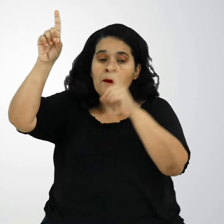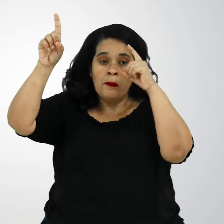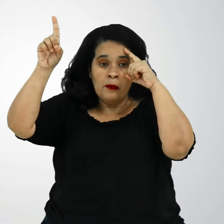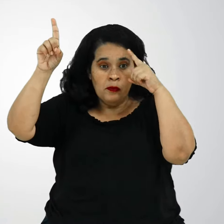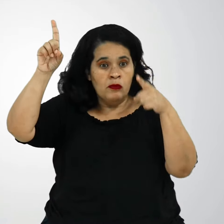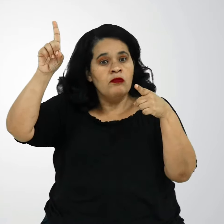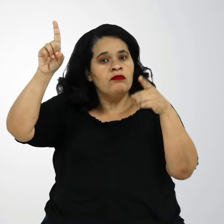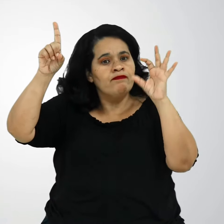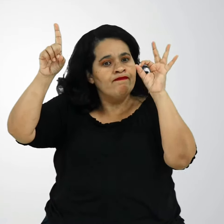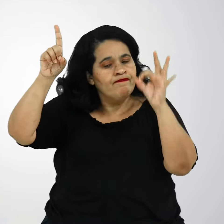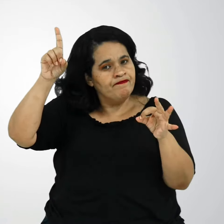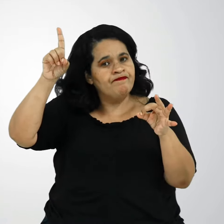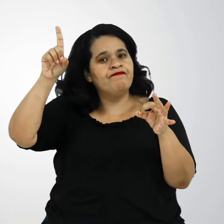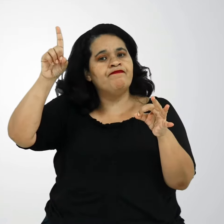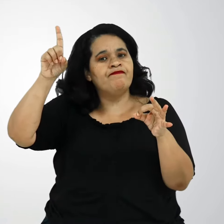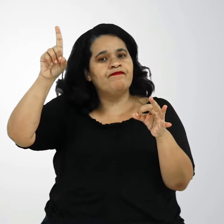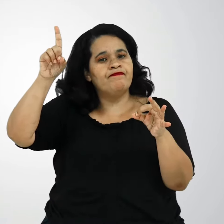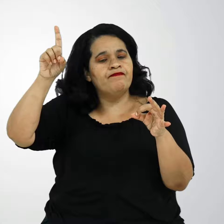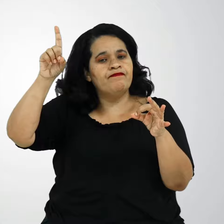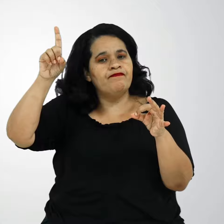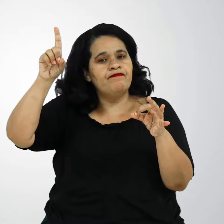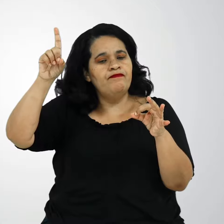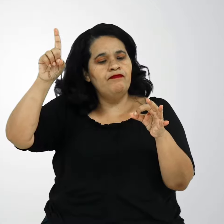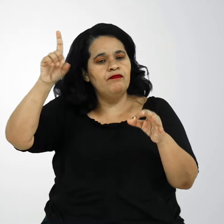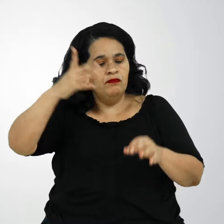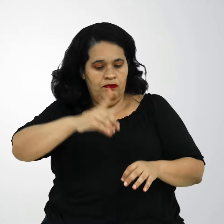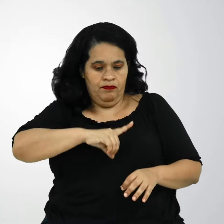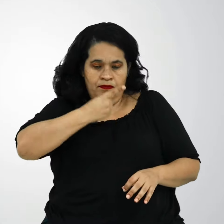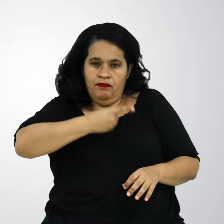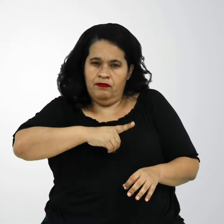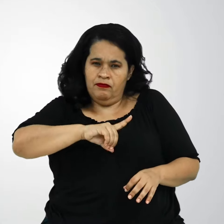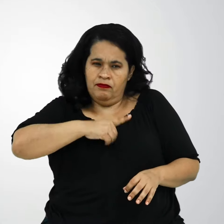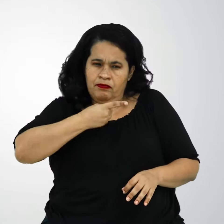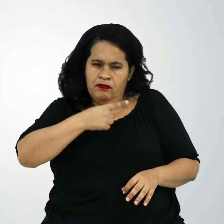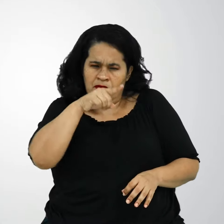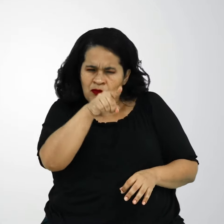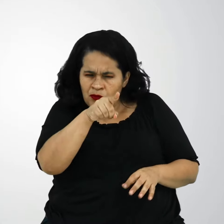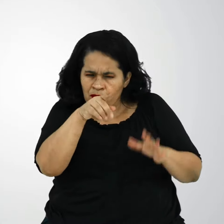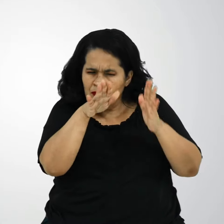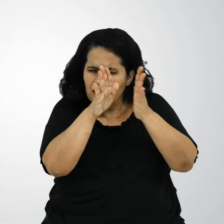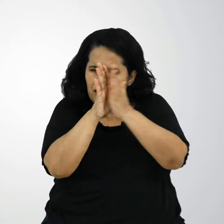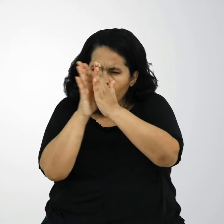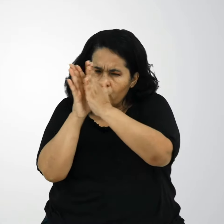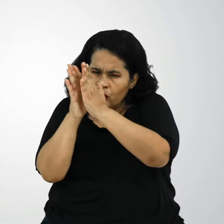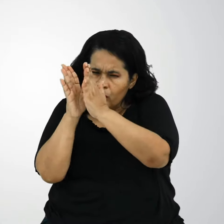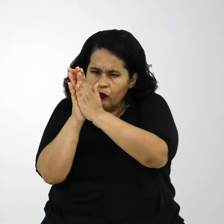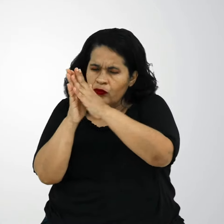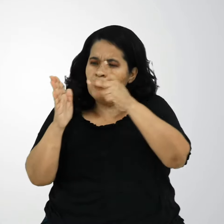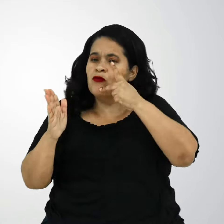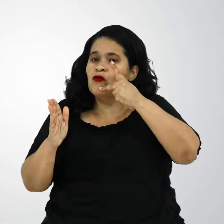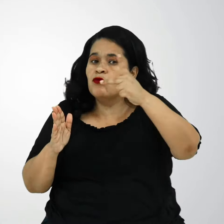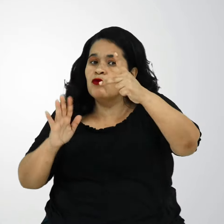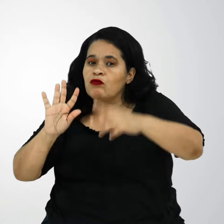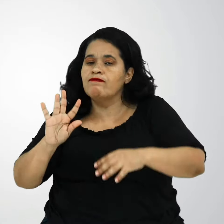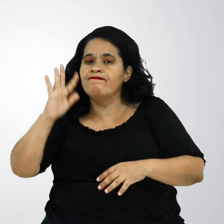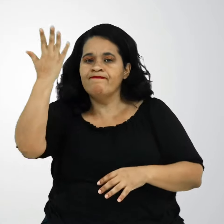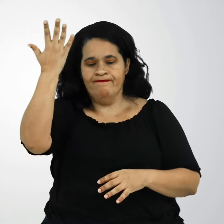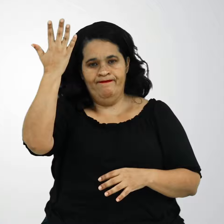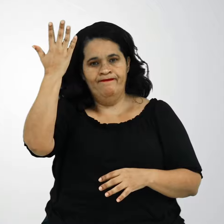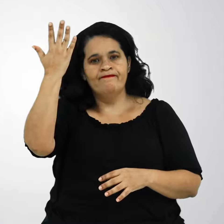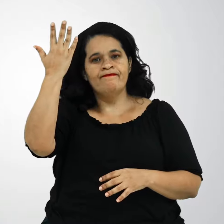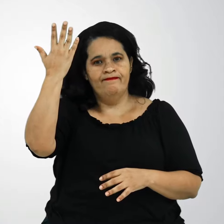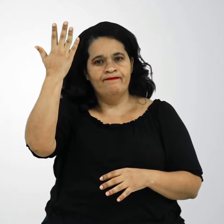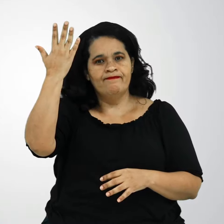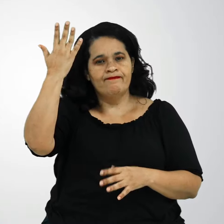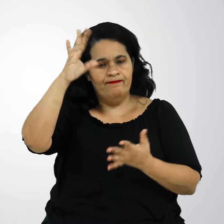No entendimento dessa palavra, dizer o seguinte, Daniel, enquanto você estava orando, essa profecia estava acontecendo, a